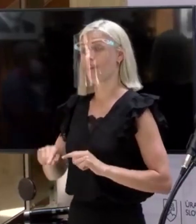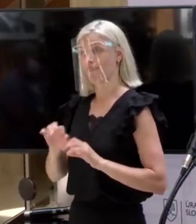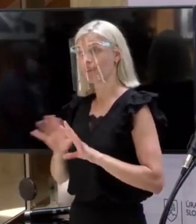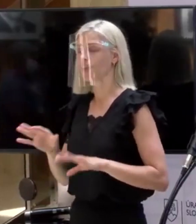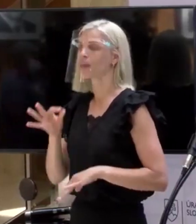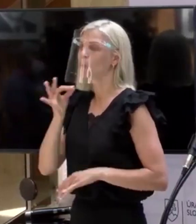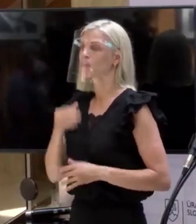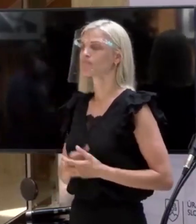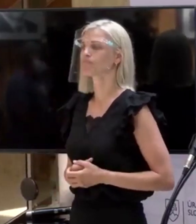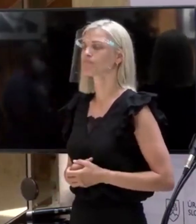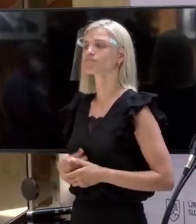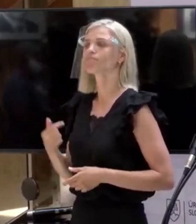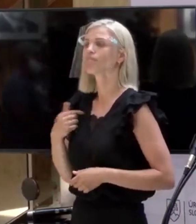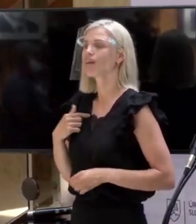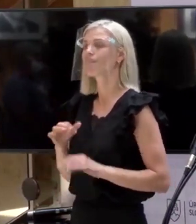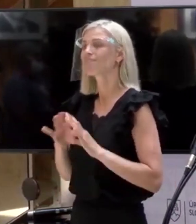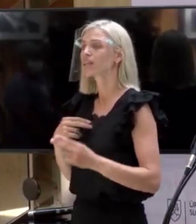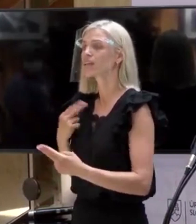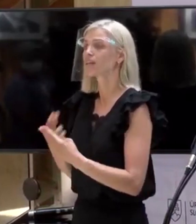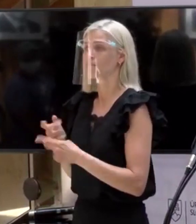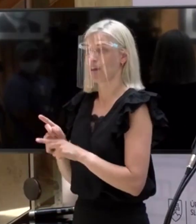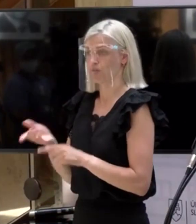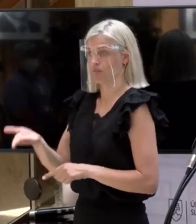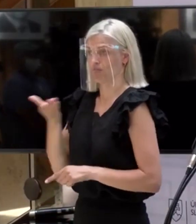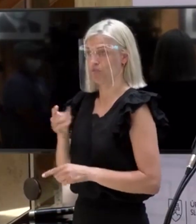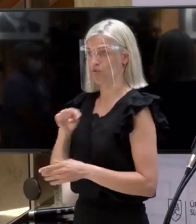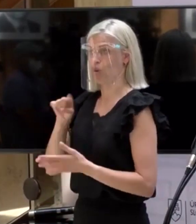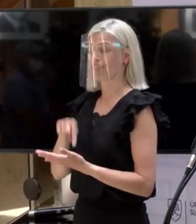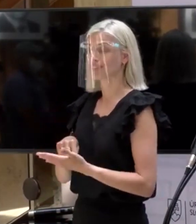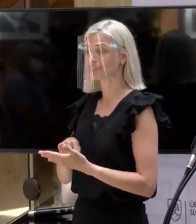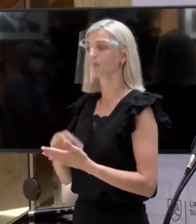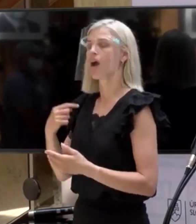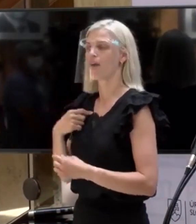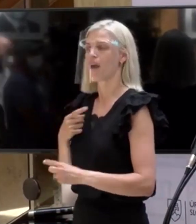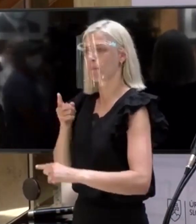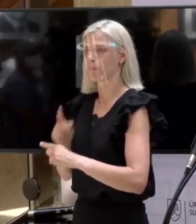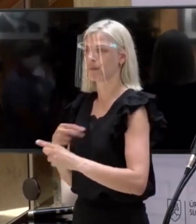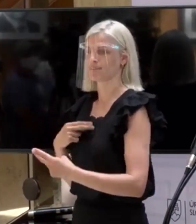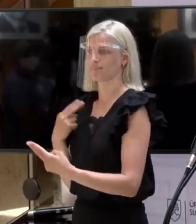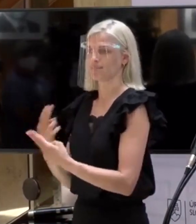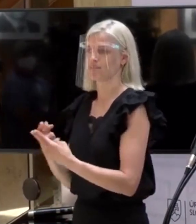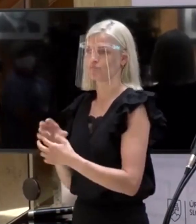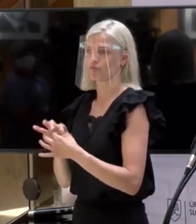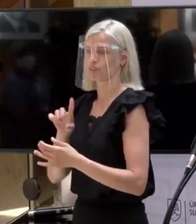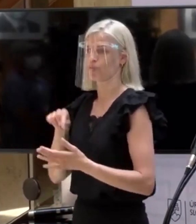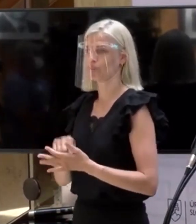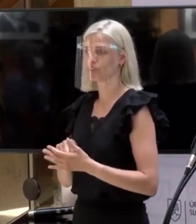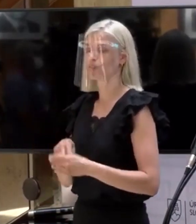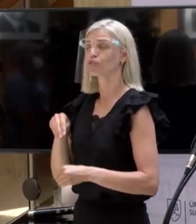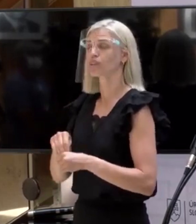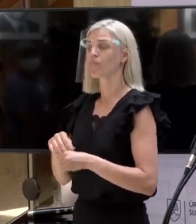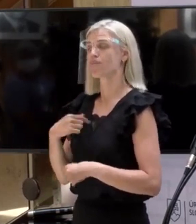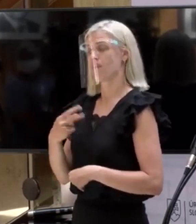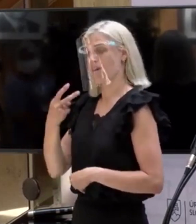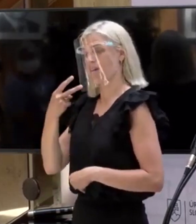Ja sa vám viem vyjadriť naozaj len k tomu, že dostanem otázku a môžem na ňu odpovedať, že či tam vidím